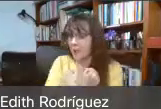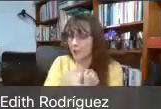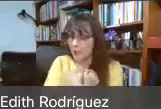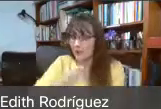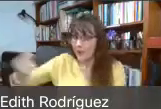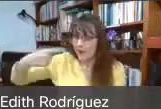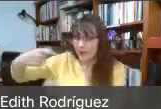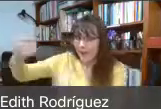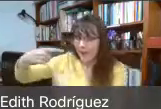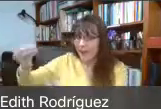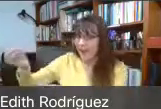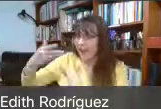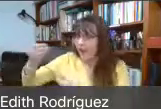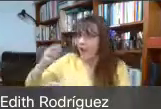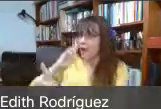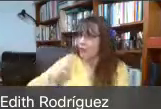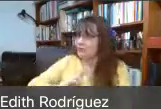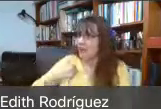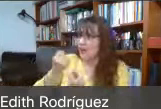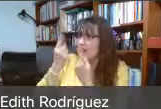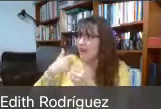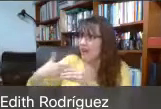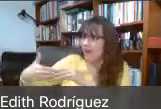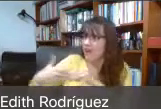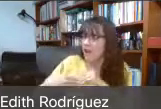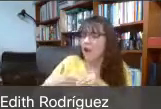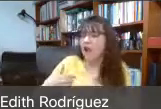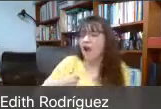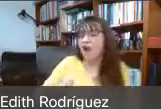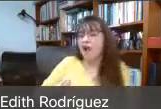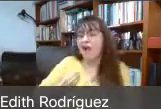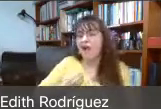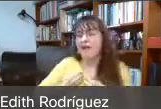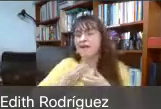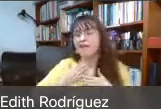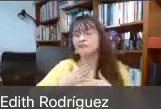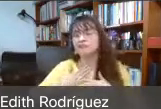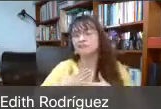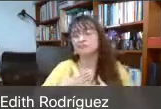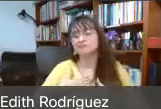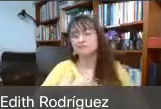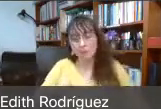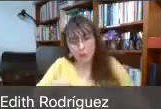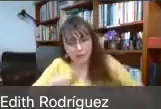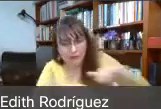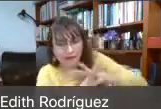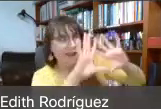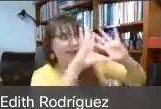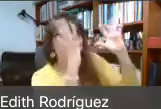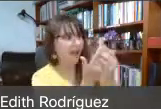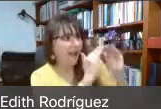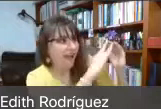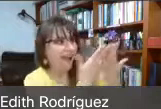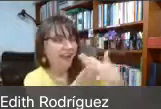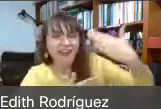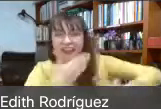Entonces, las cápsulas de amor que anteriormente les estaba diciendo, donde lo reconoce, lo guía, le puede dar un poco